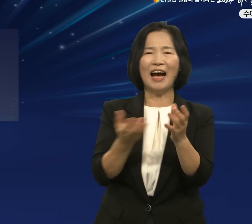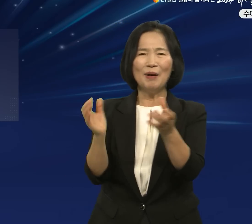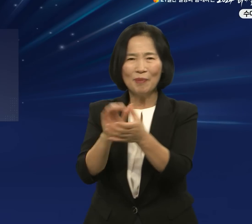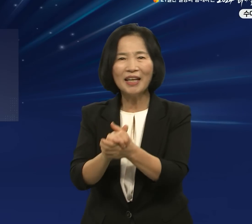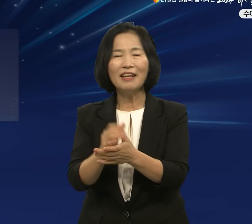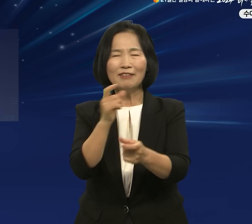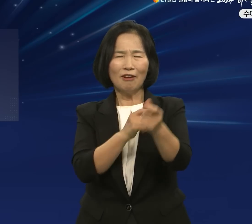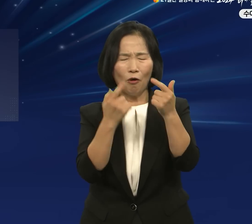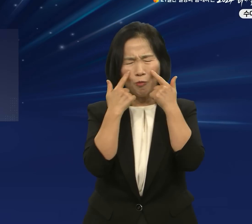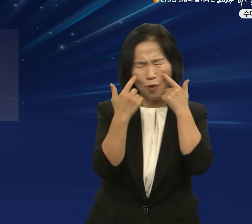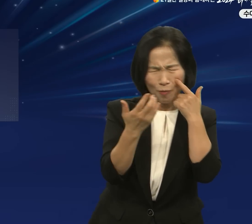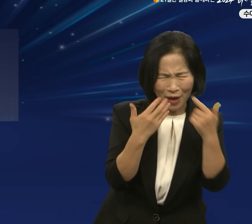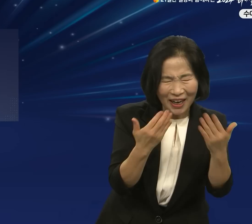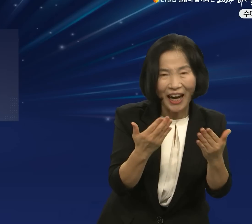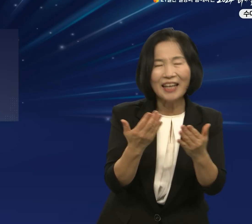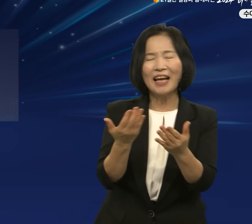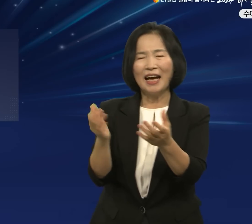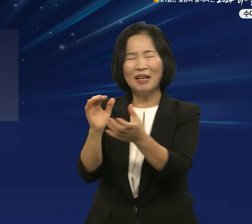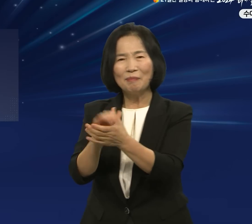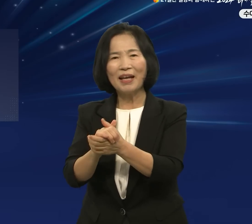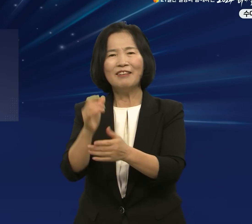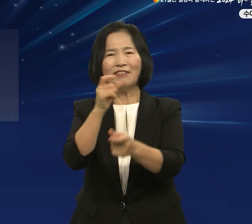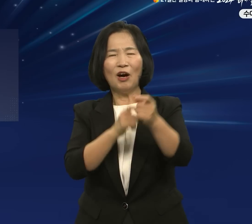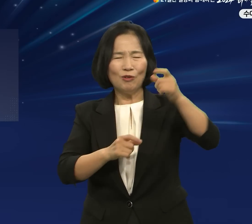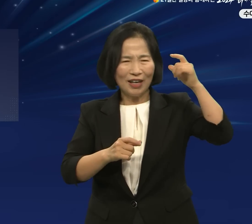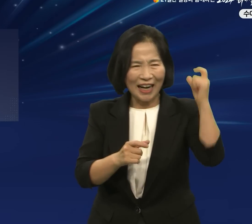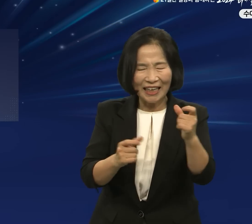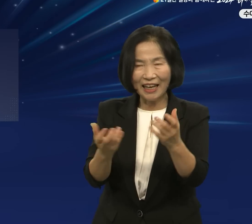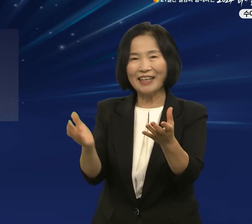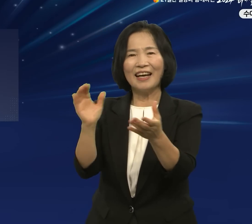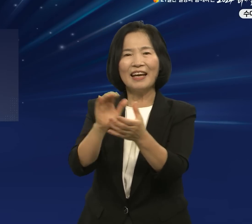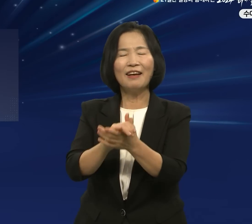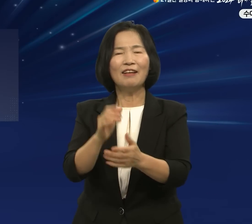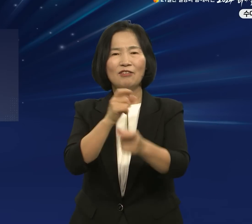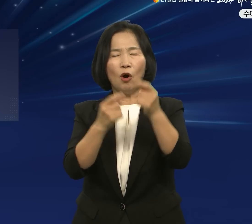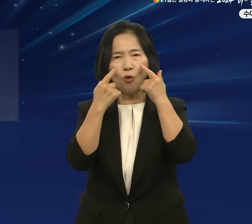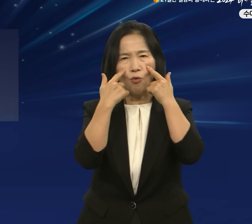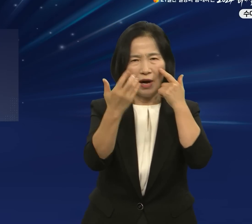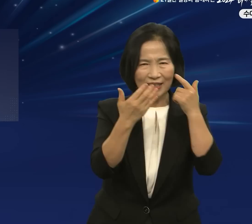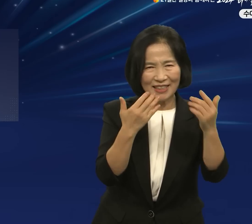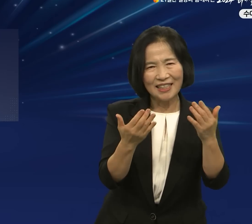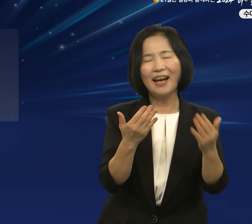명백하게, 더 강하게, 더 확실하게